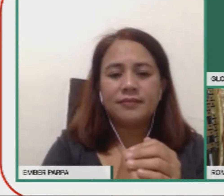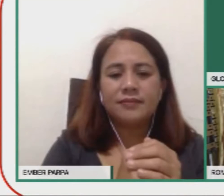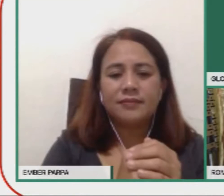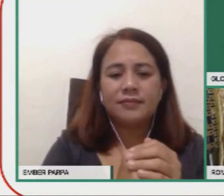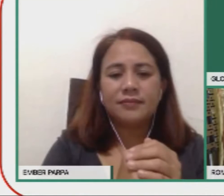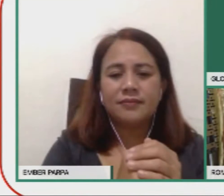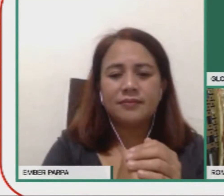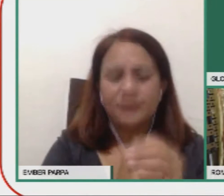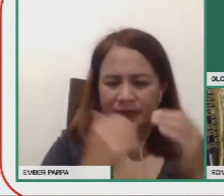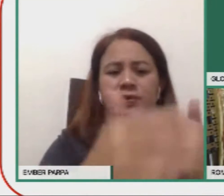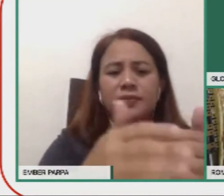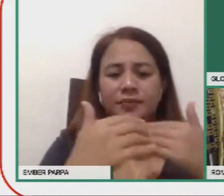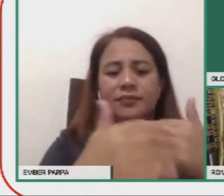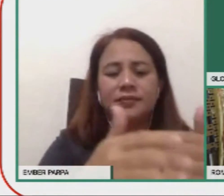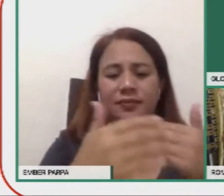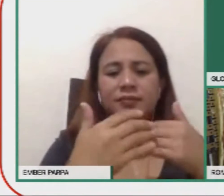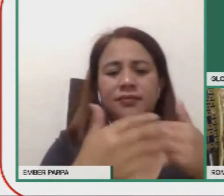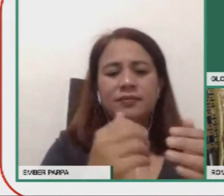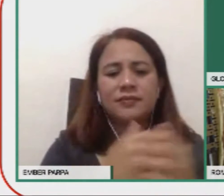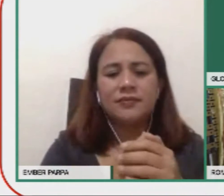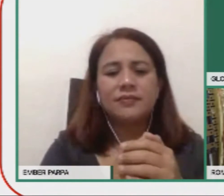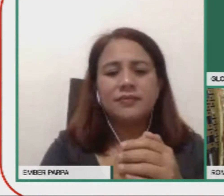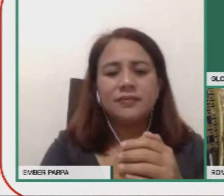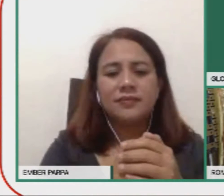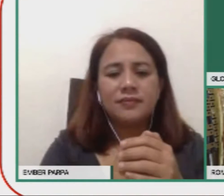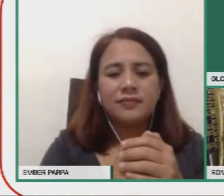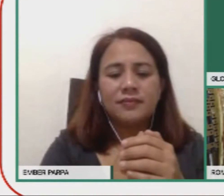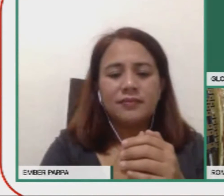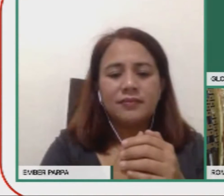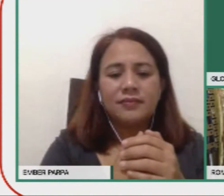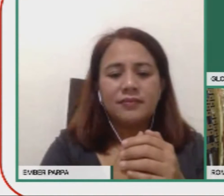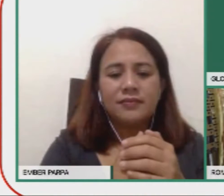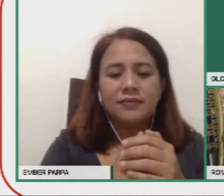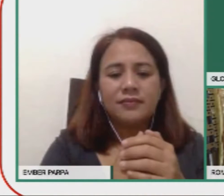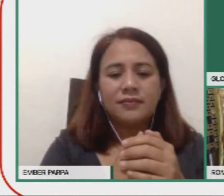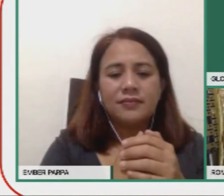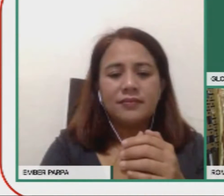Go ahead, Glo. Yes, I can hear you. Yes.